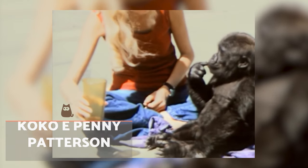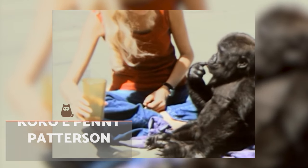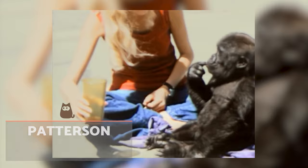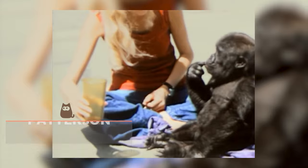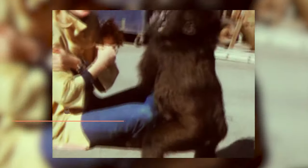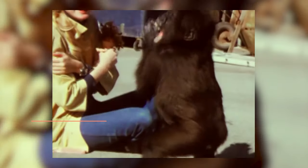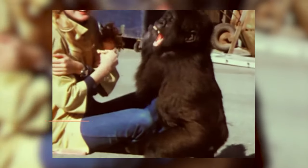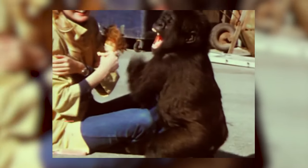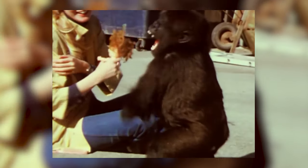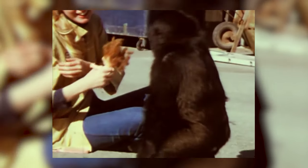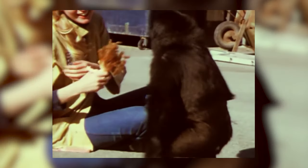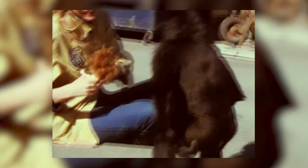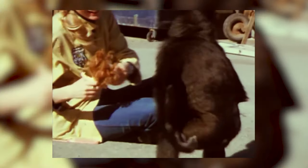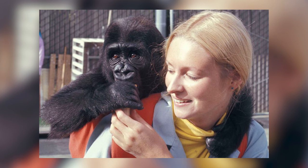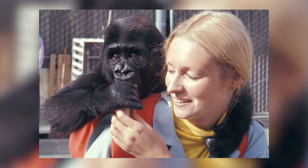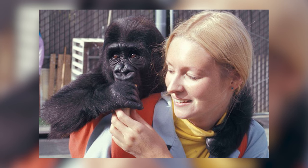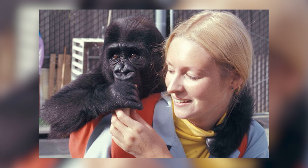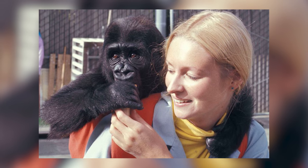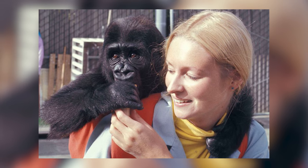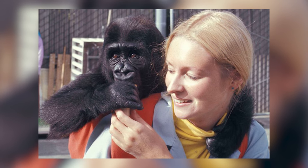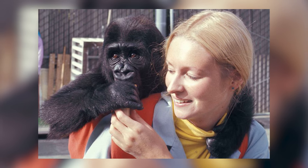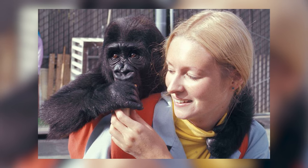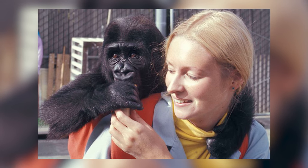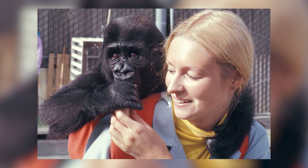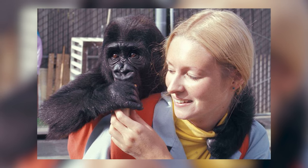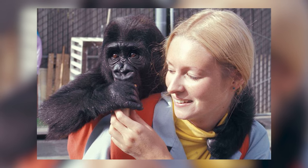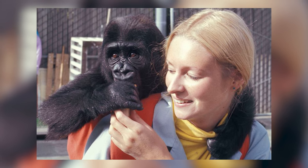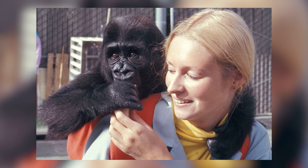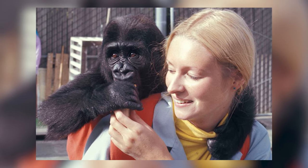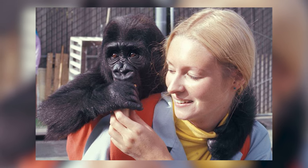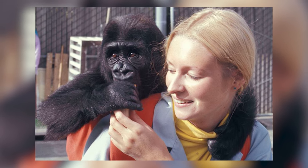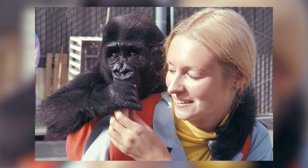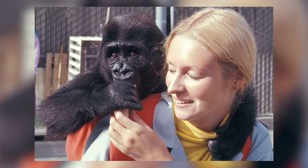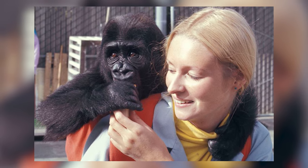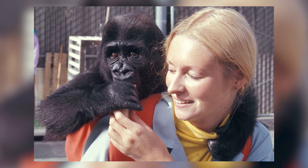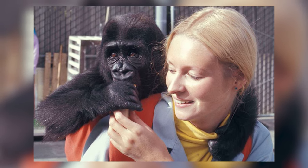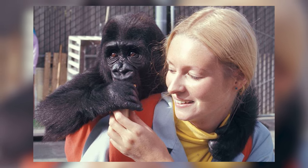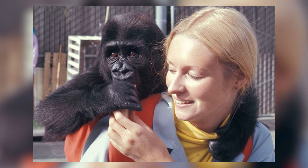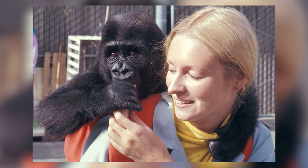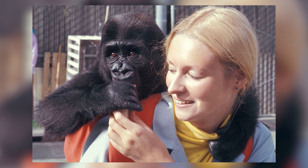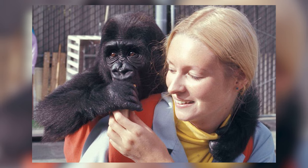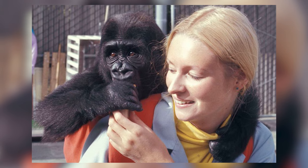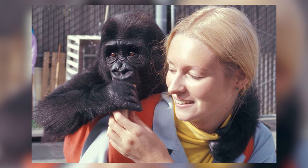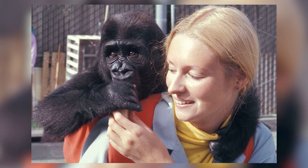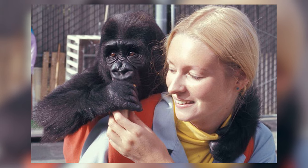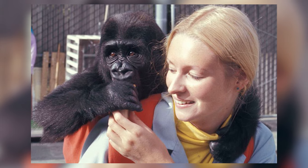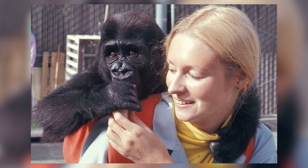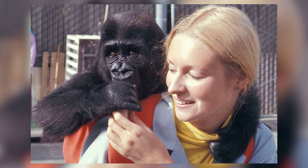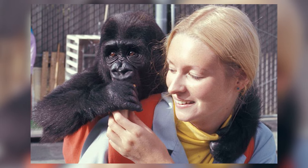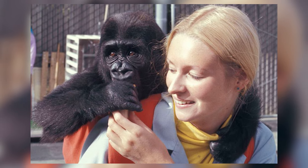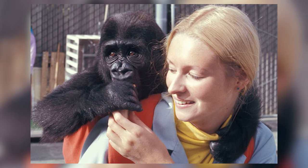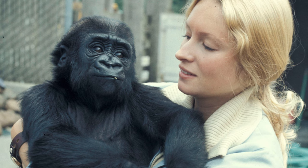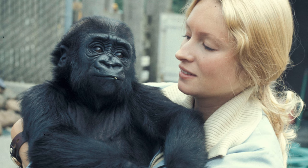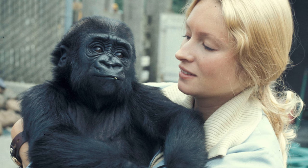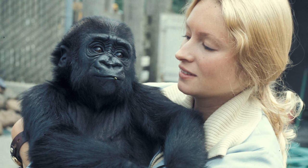uno dei primi gorilla nato in cattività ad essere stato accettato dalla madre. Penny Patterson, che stava facendo il suo dottorato di psicologia alla Stanford